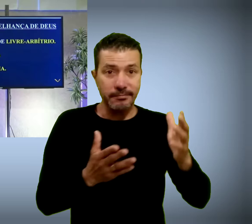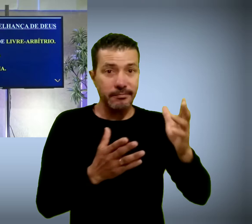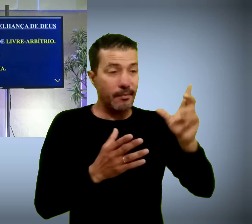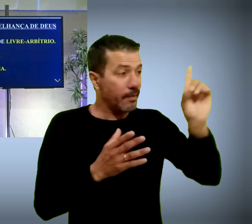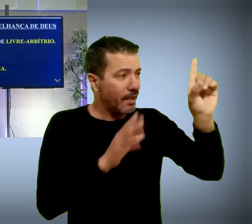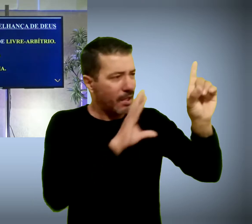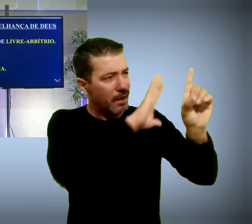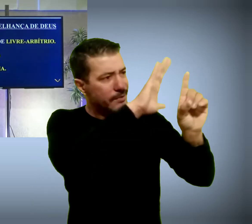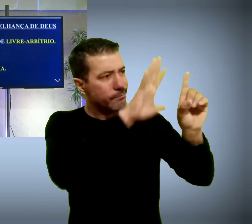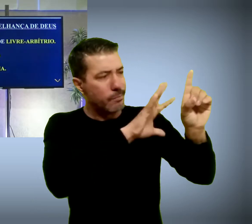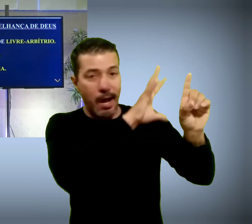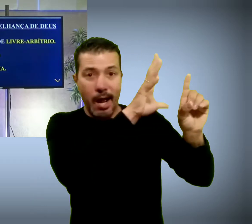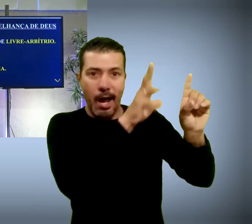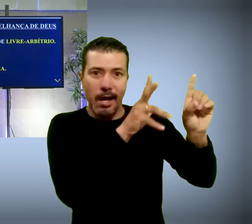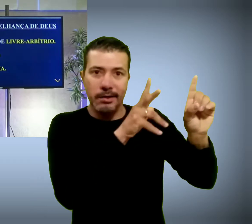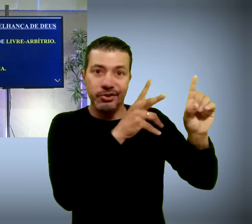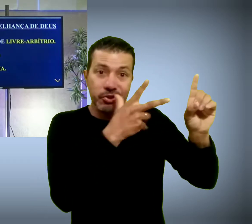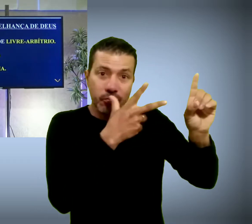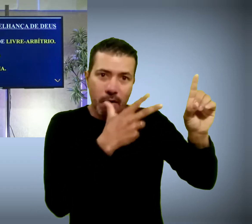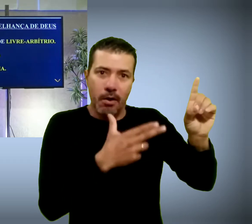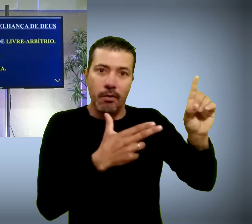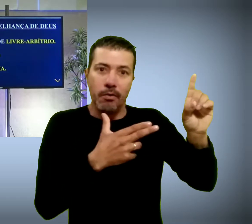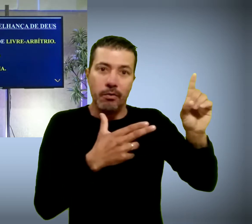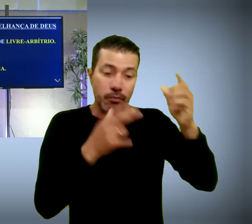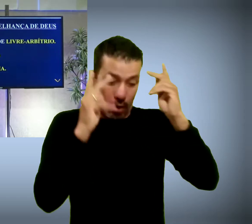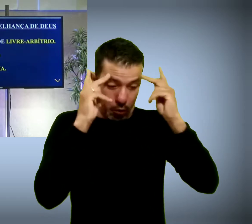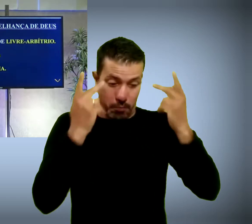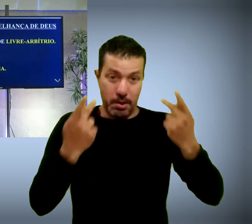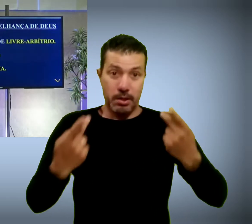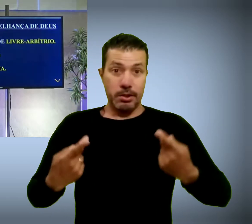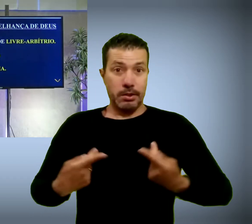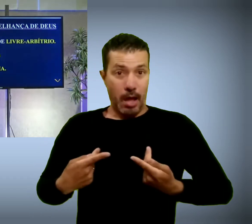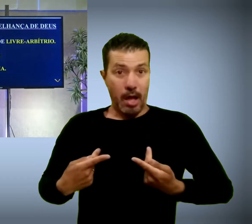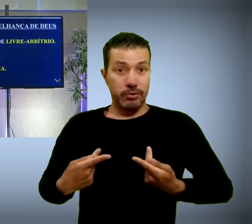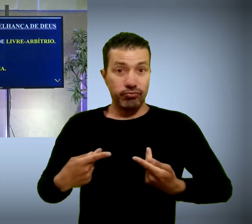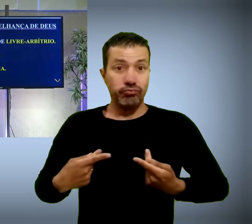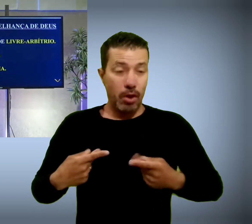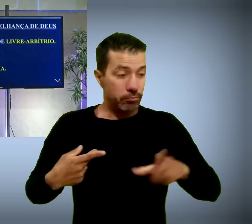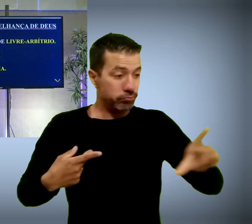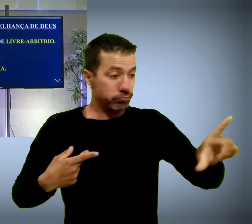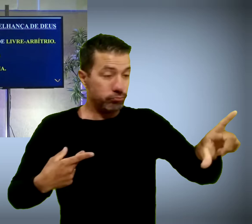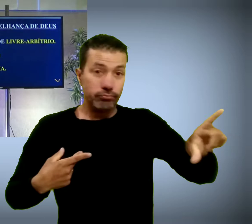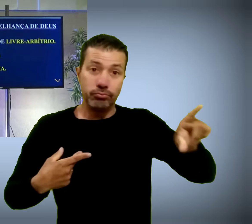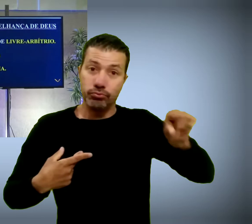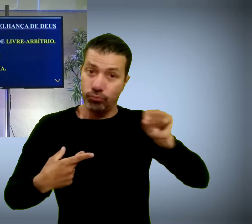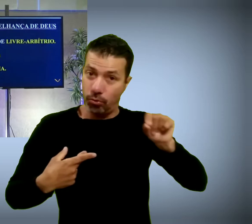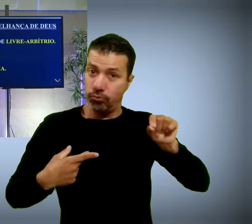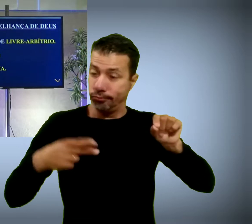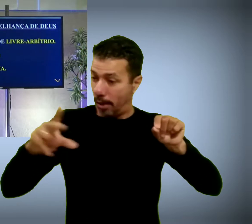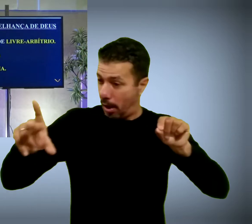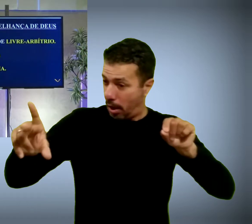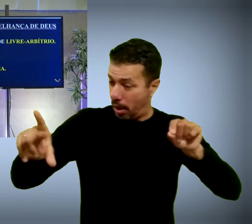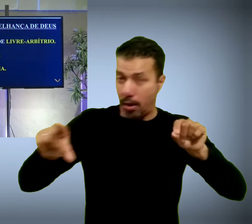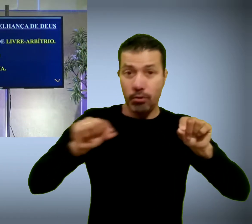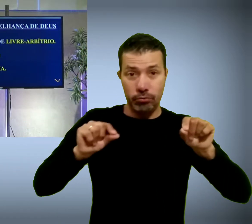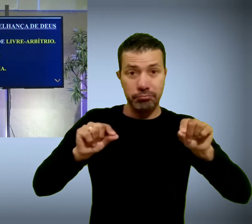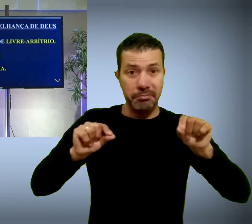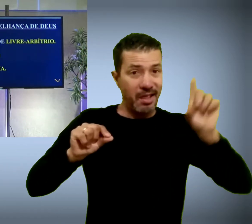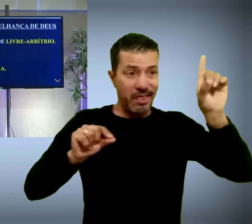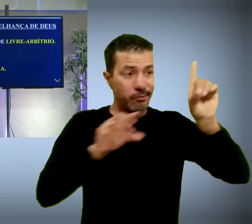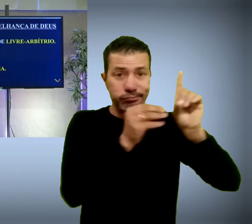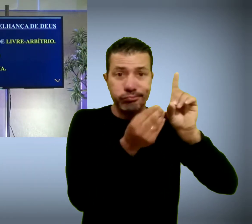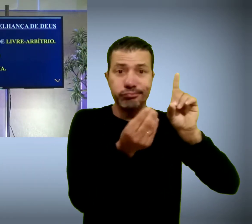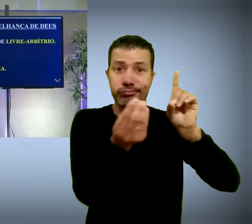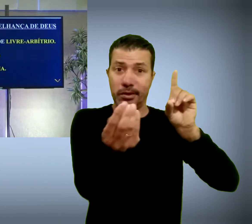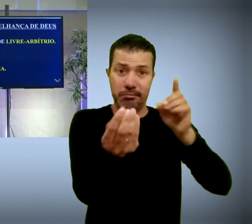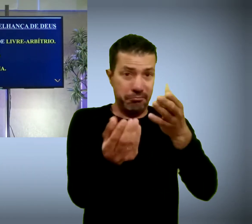Deus significa que Deus deu ao ser humano a capacidade de escolher. Você tem o livre-arbítrio, você escolhe tudo que